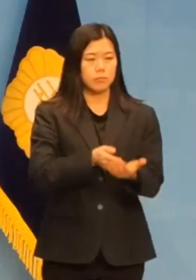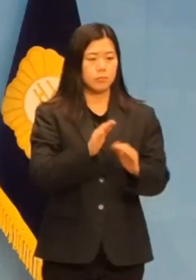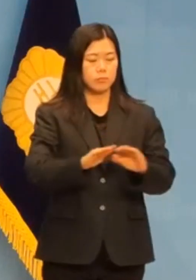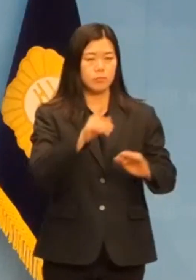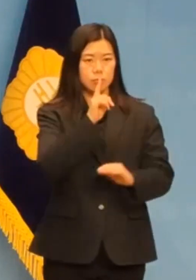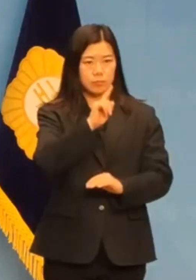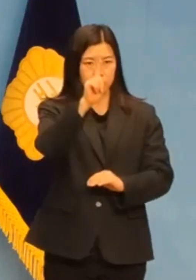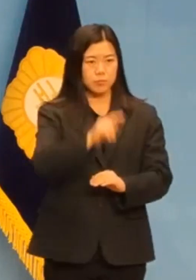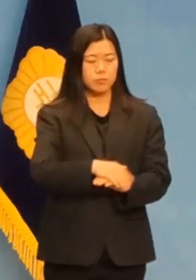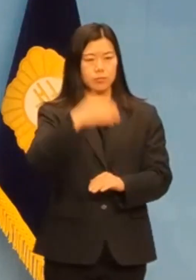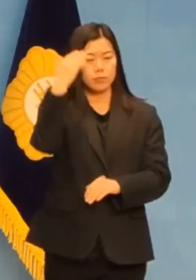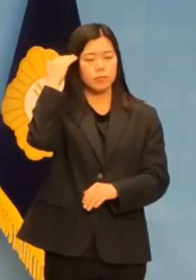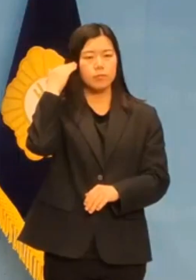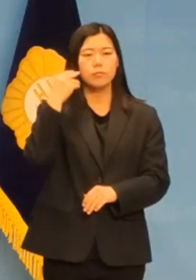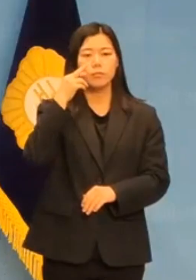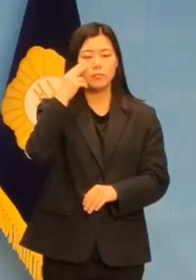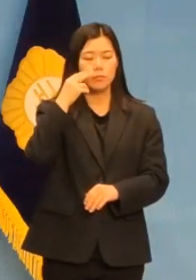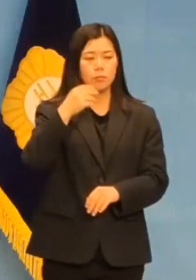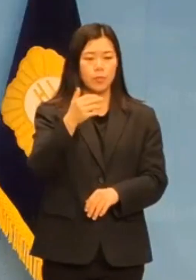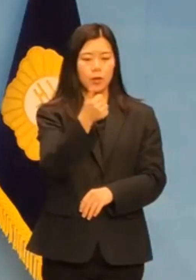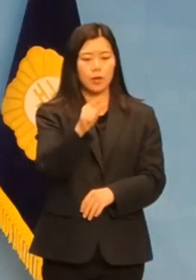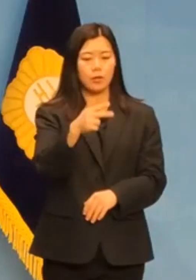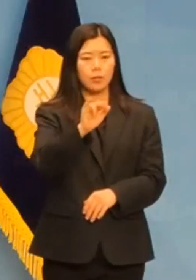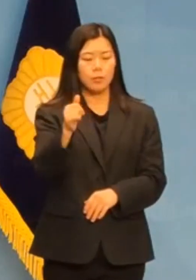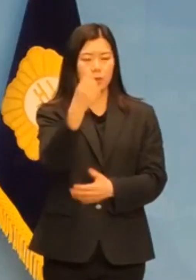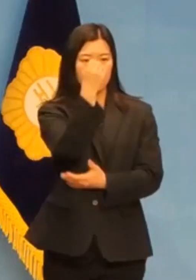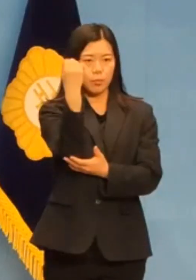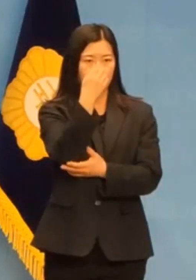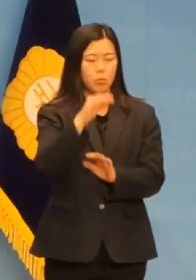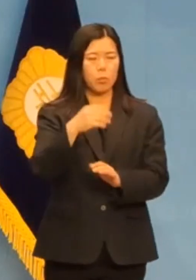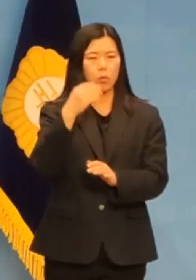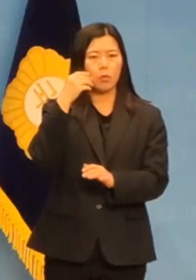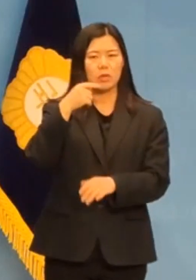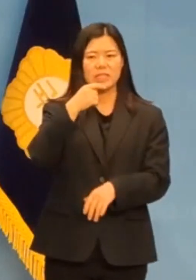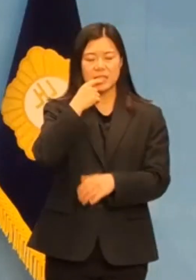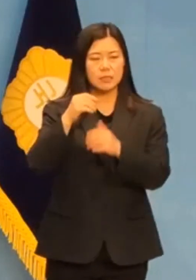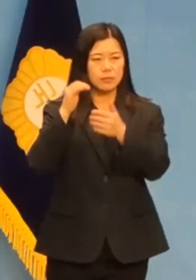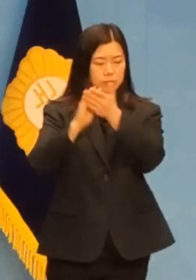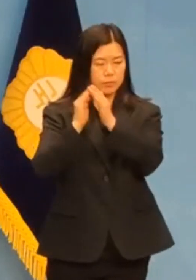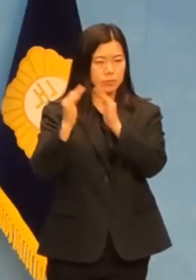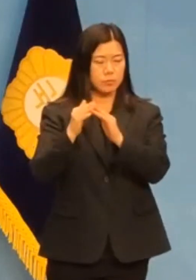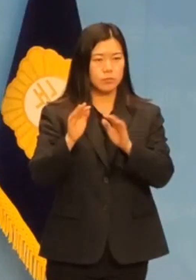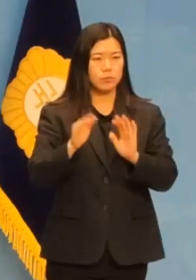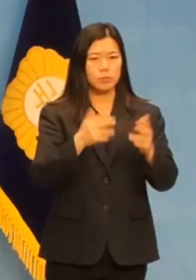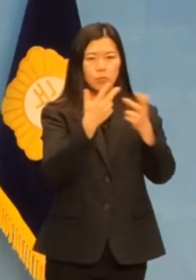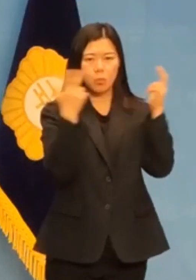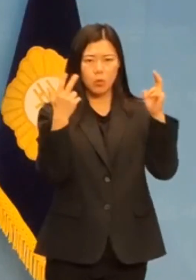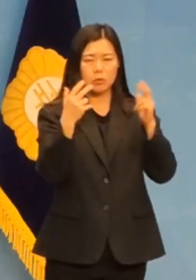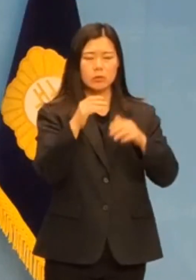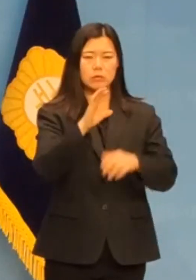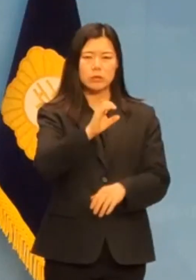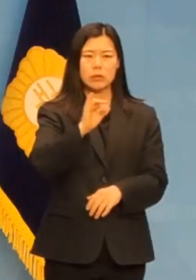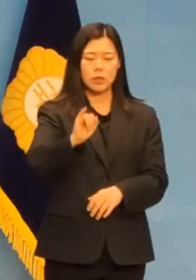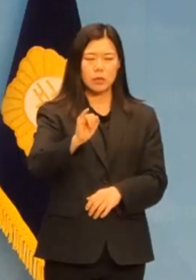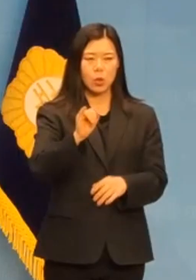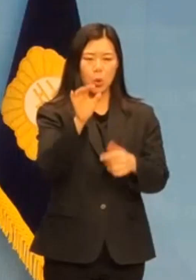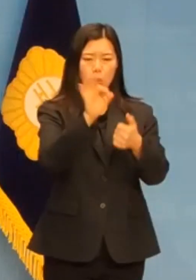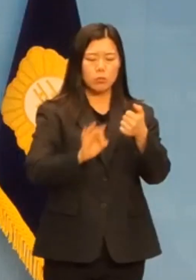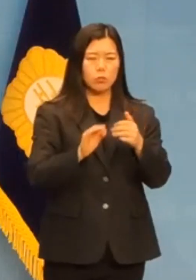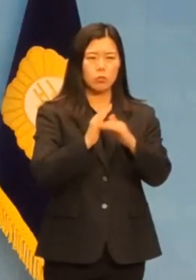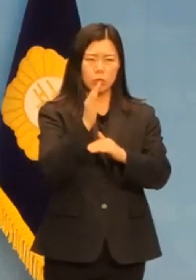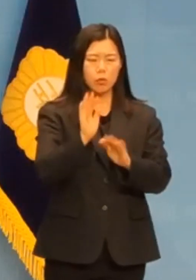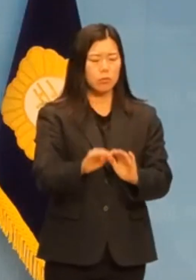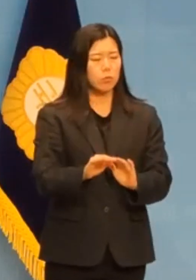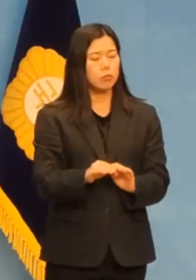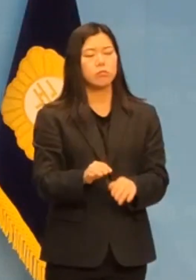보고입니다. 한미일보의 7월 17일자 보도 백악관 CIA 이재명 제거 50% 넘는다에 대해 지난 11월